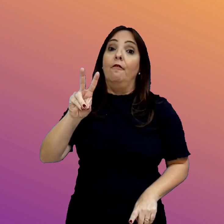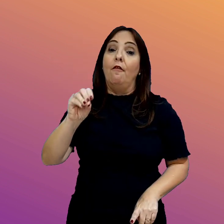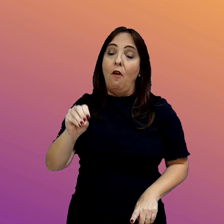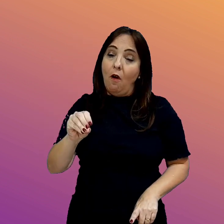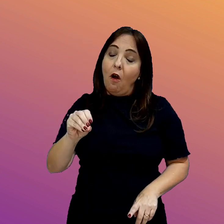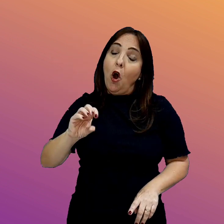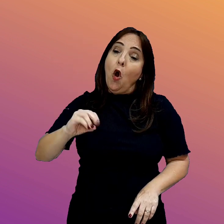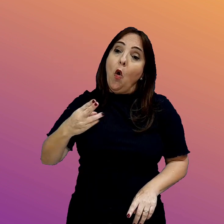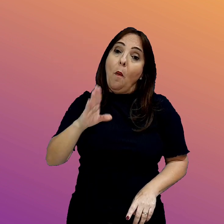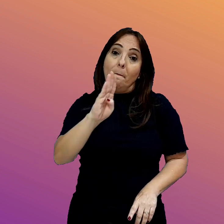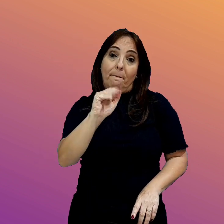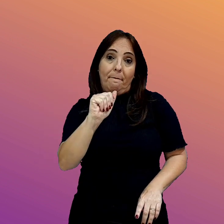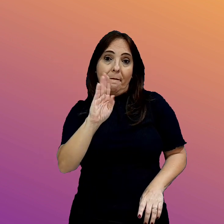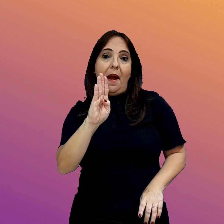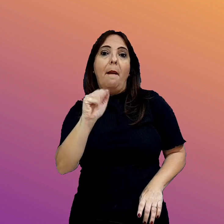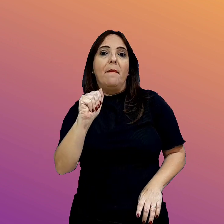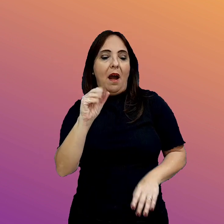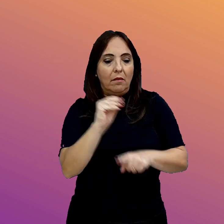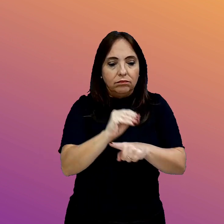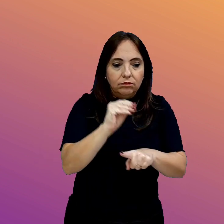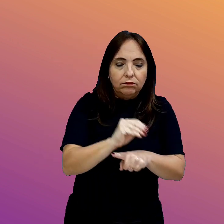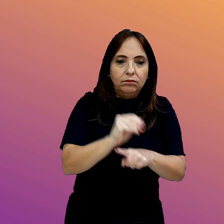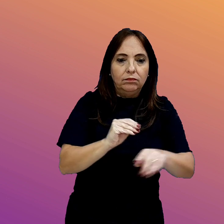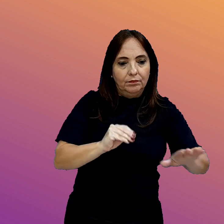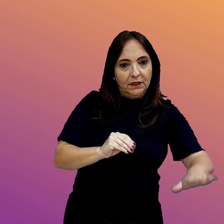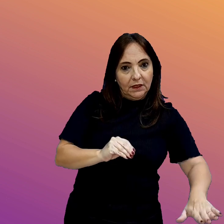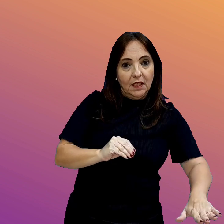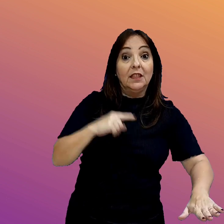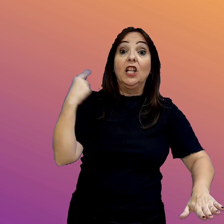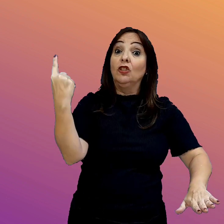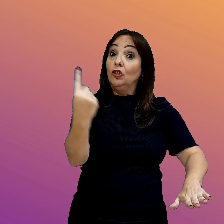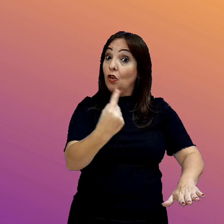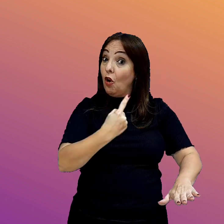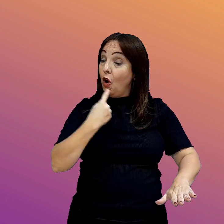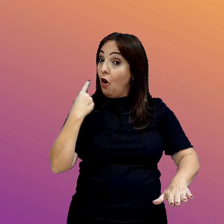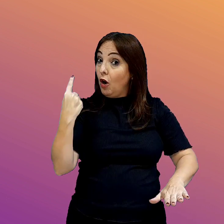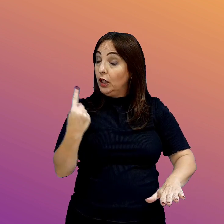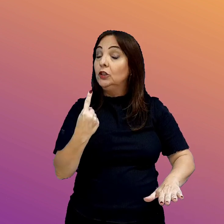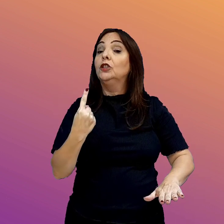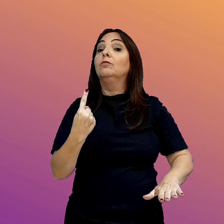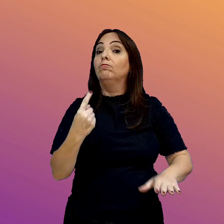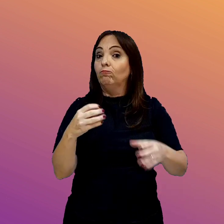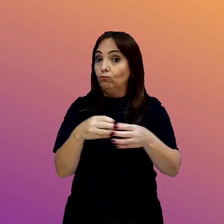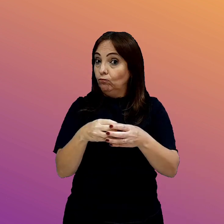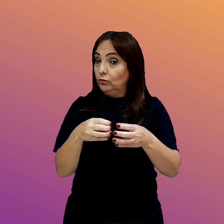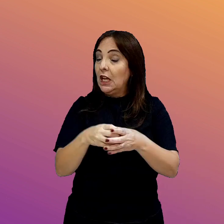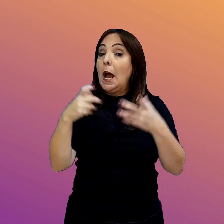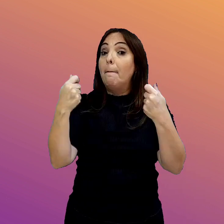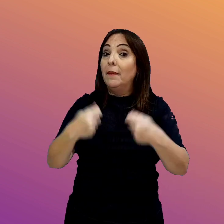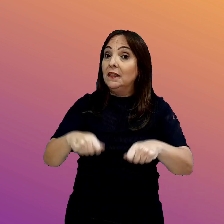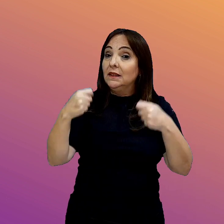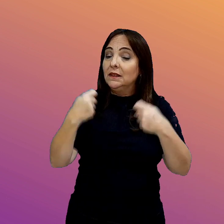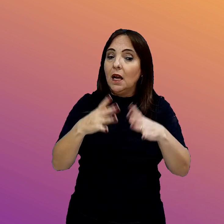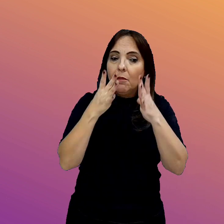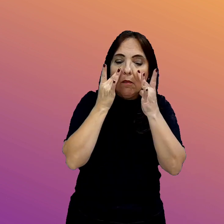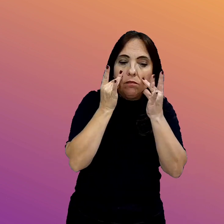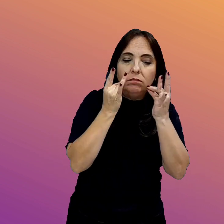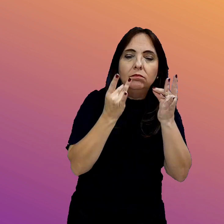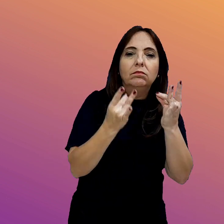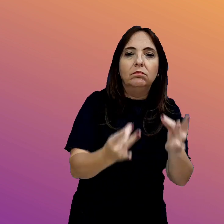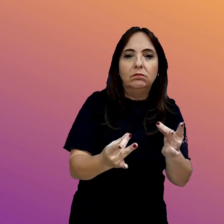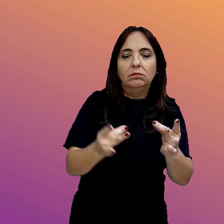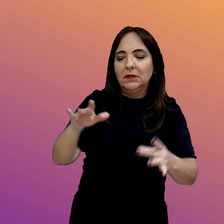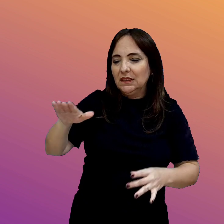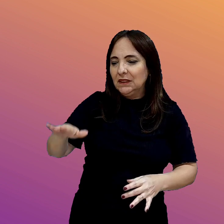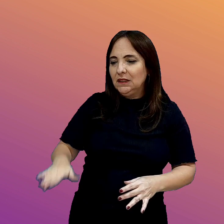com crianças, que temos crianças, né, no nosso entorno, precisamos ter um olhar muito atento. Crianças muito caladas,